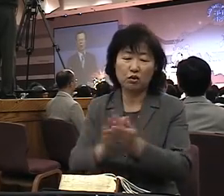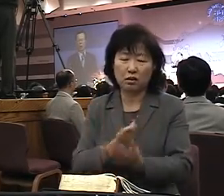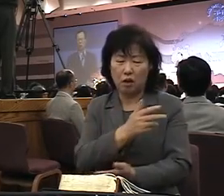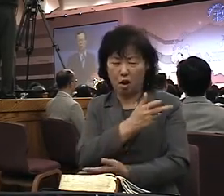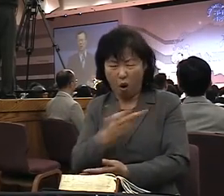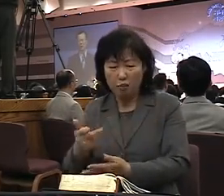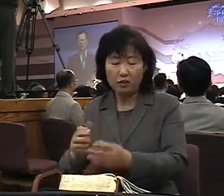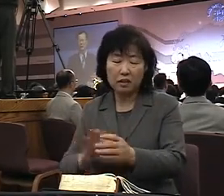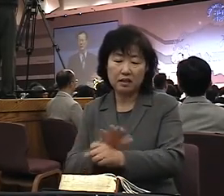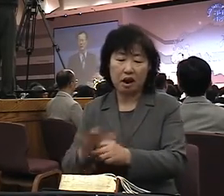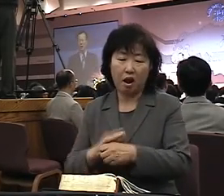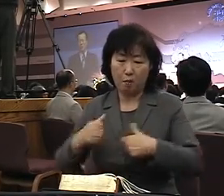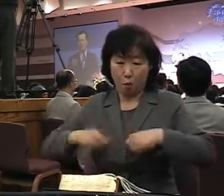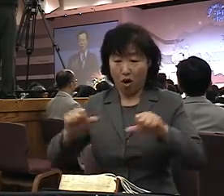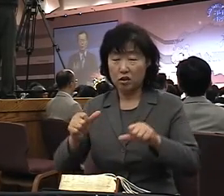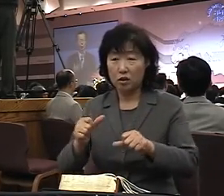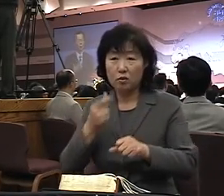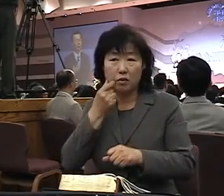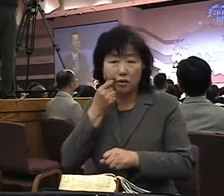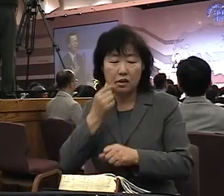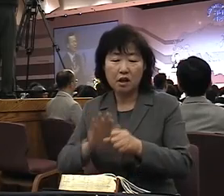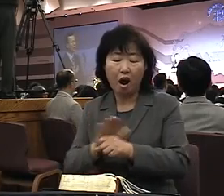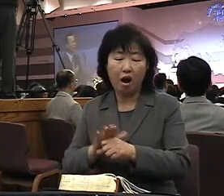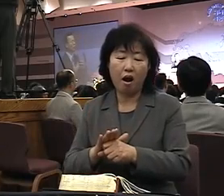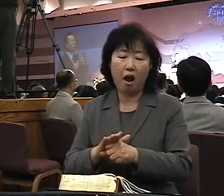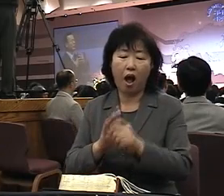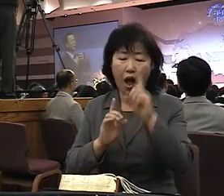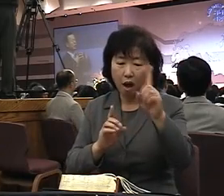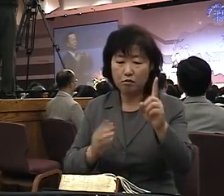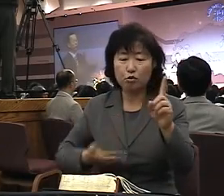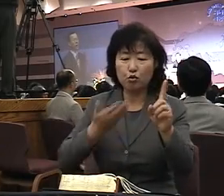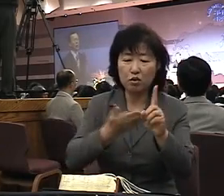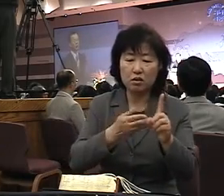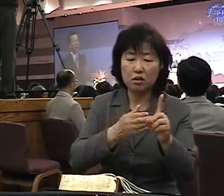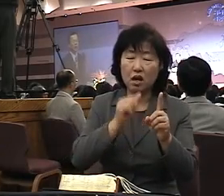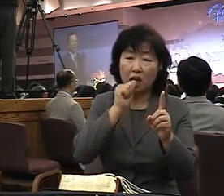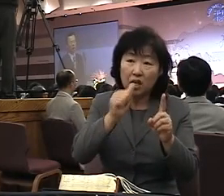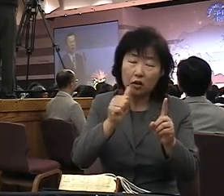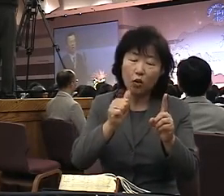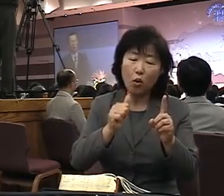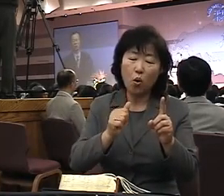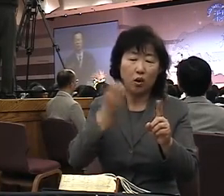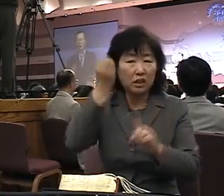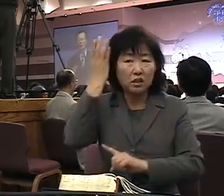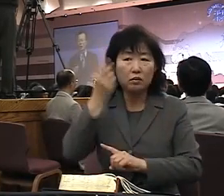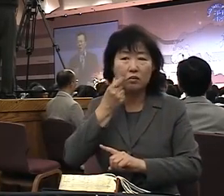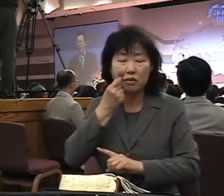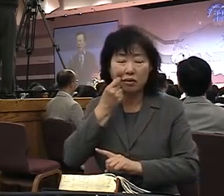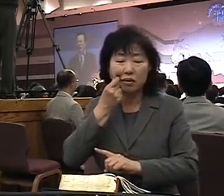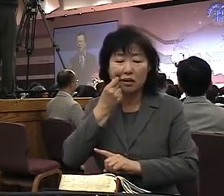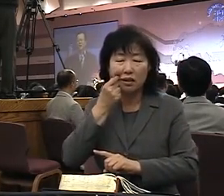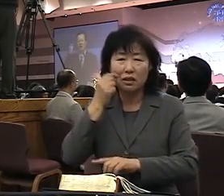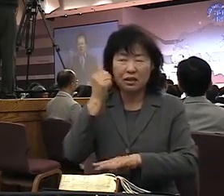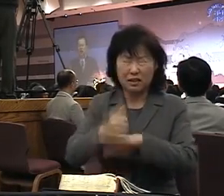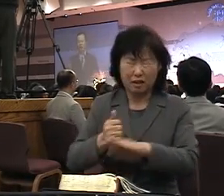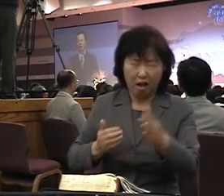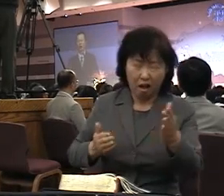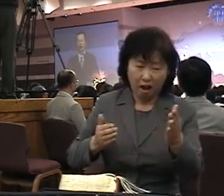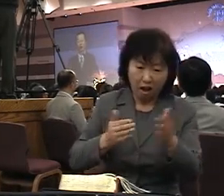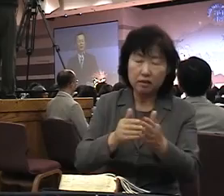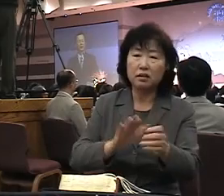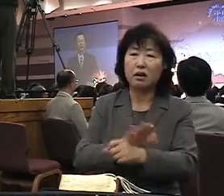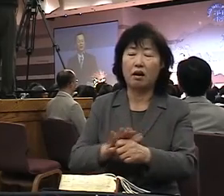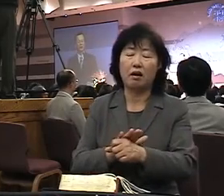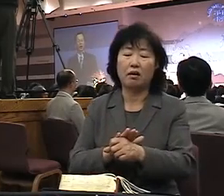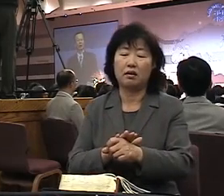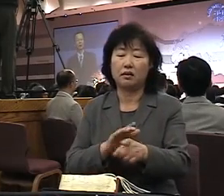포기하지 못하는 사랑, 한 번 주어진 사랑은 결코 잊지 못하여서 끝까지 그 사랑 때문에 love sick